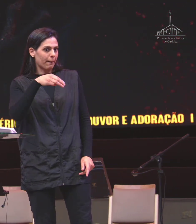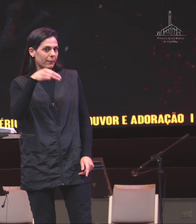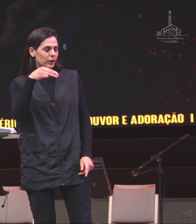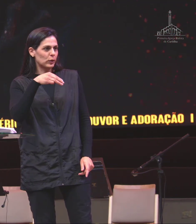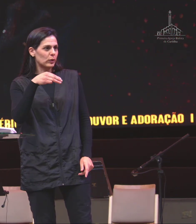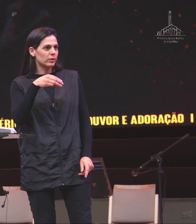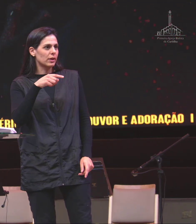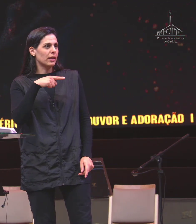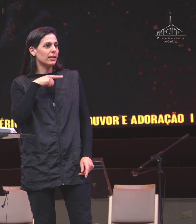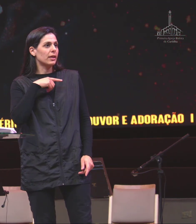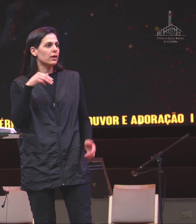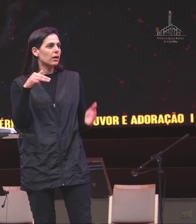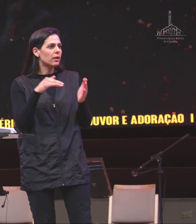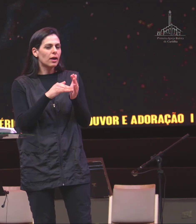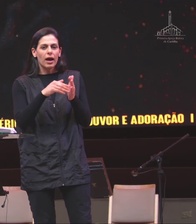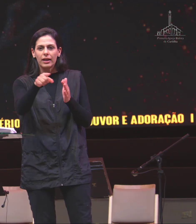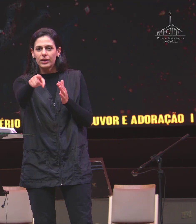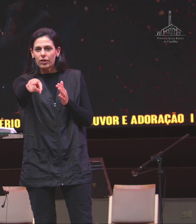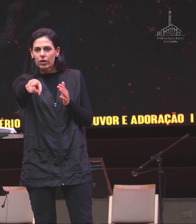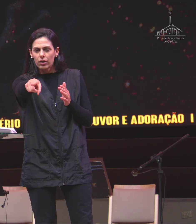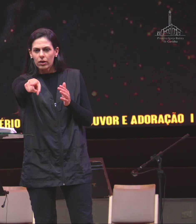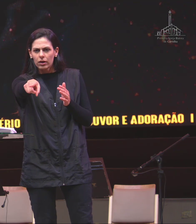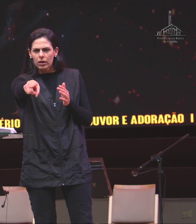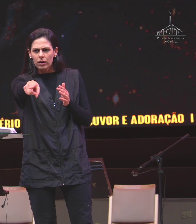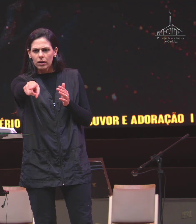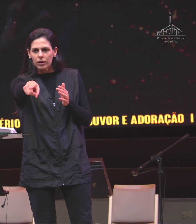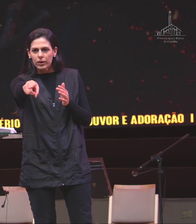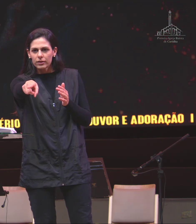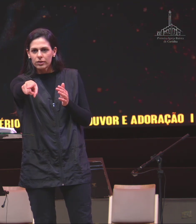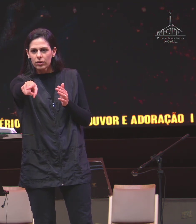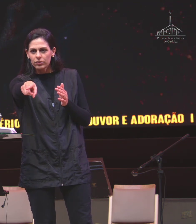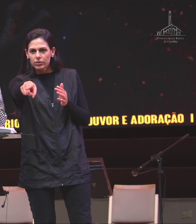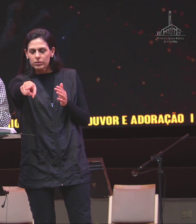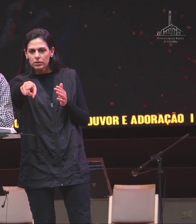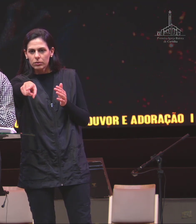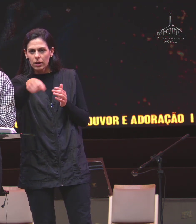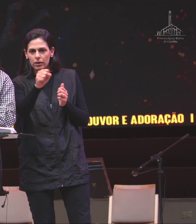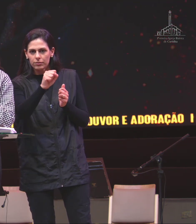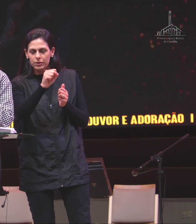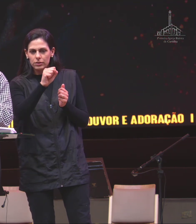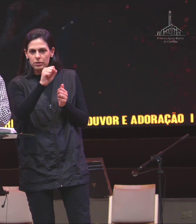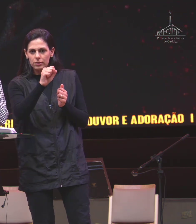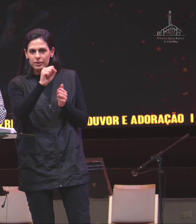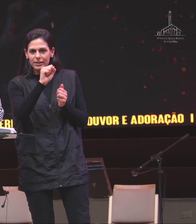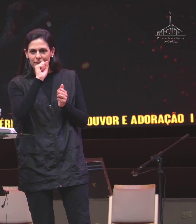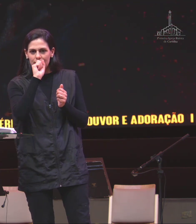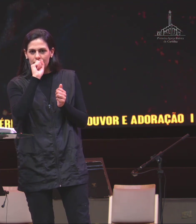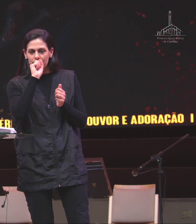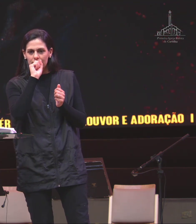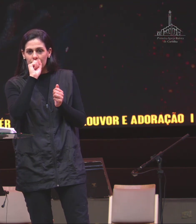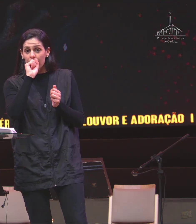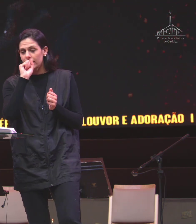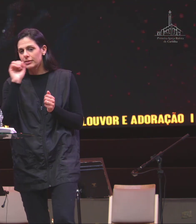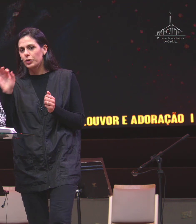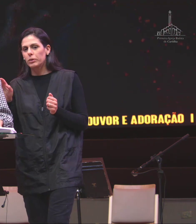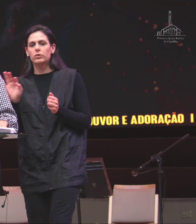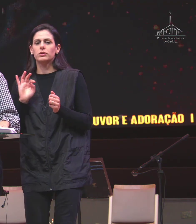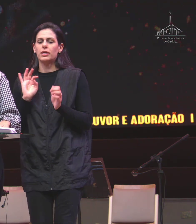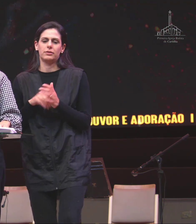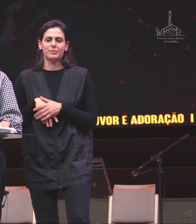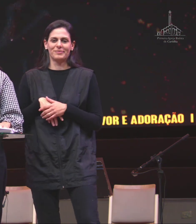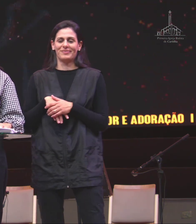que no seu livro você muitas vezes quer ser aquela pessoa que está à frente, aquela pessoa que toma as decisões, aquela pessoa